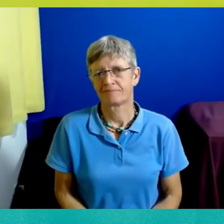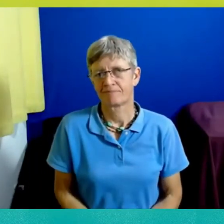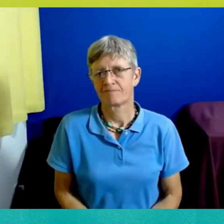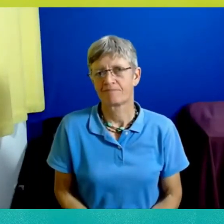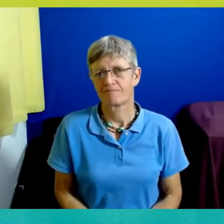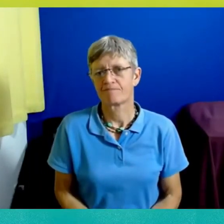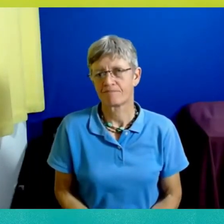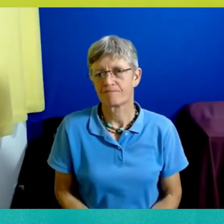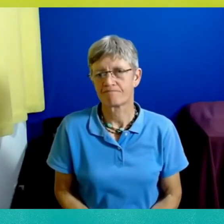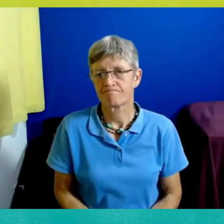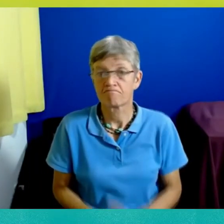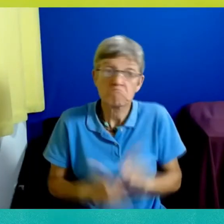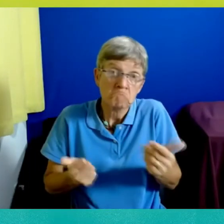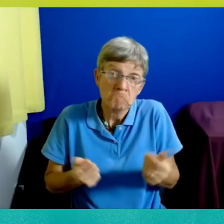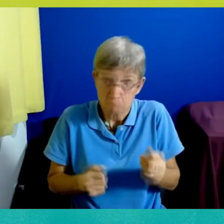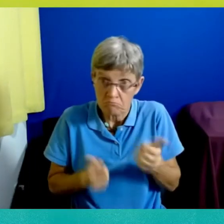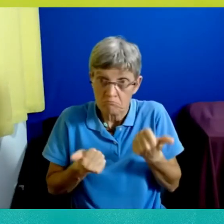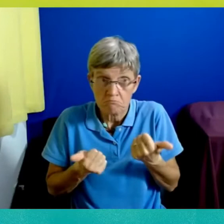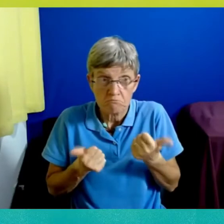Libras é diferente.